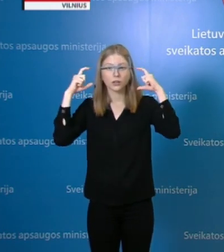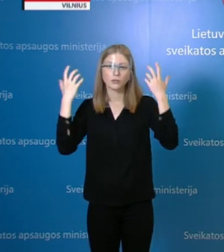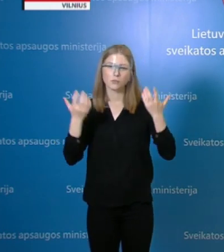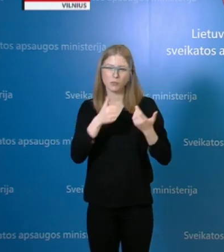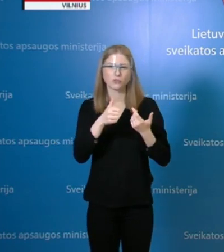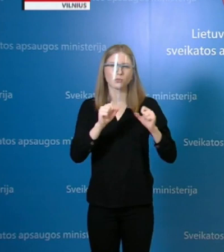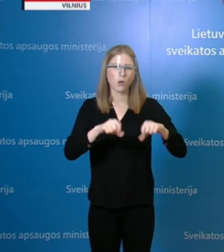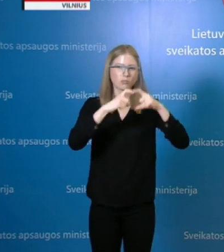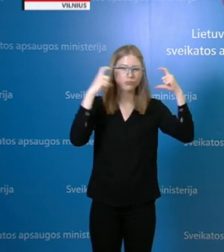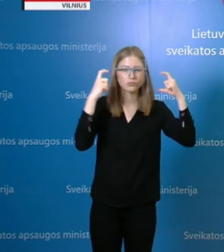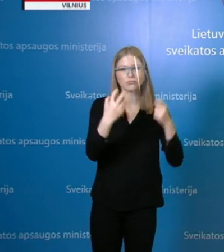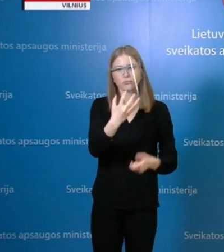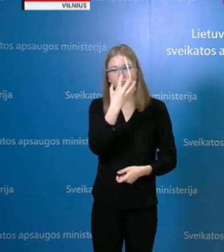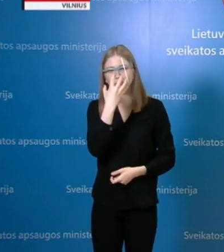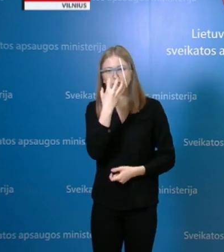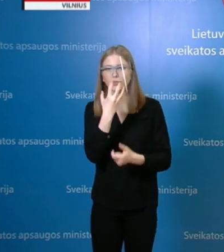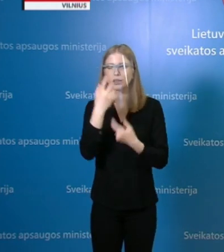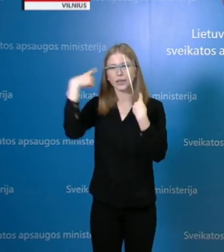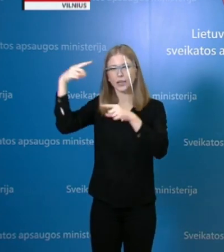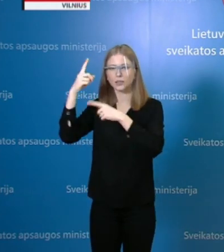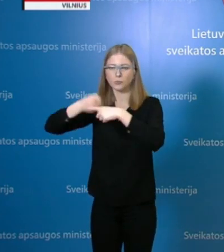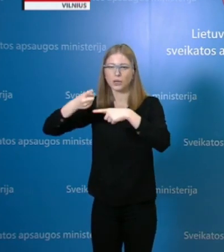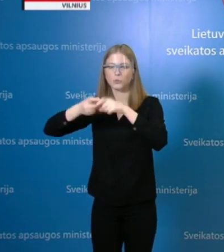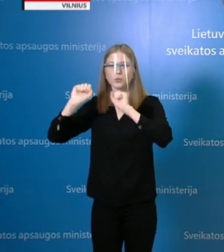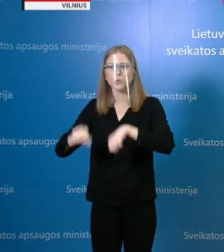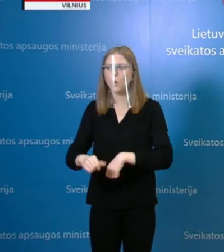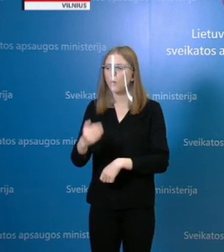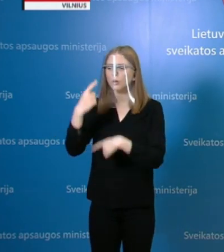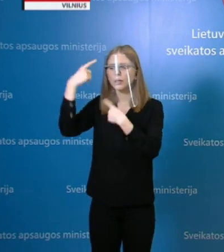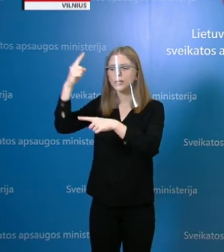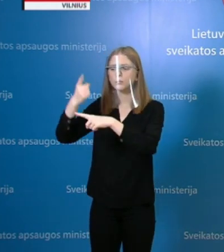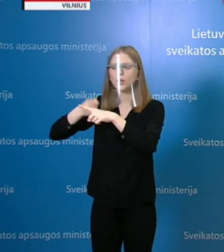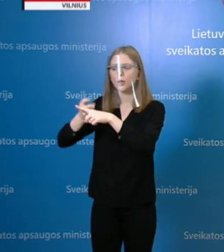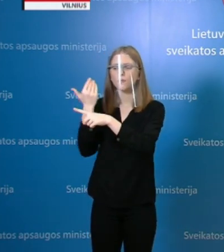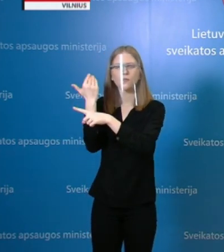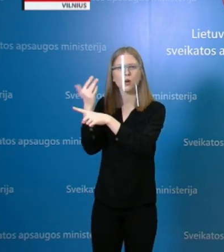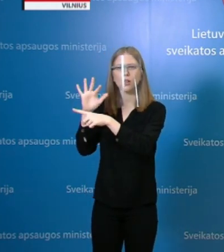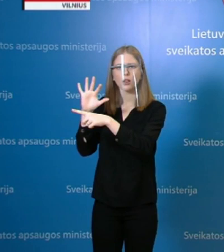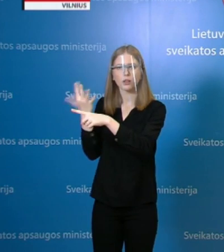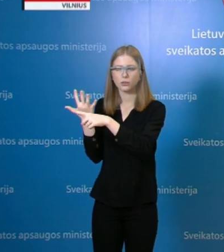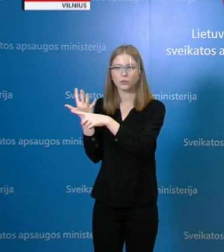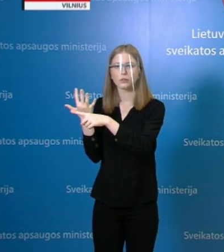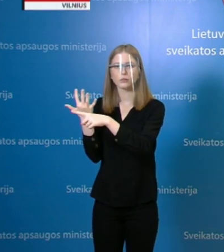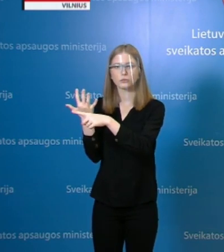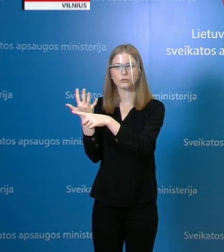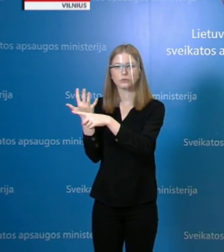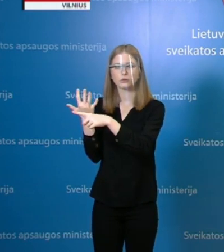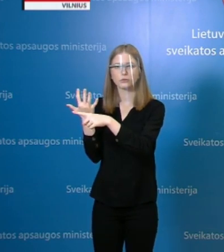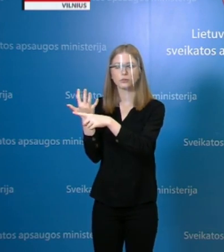kaukės, respiratorius ir kitas priemonės. Kas tos kitos priemonės, kaip teiraujasi žmonės,